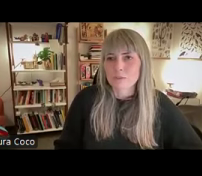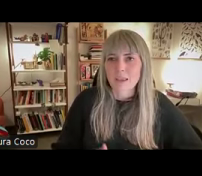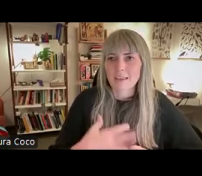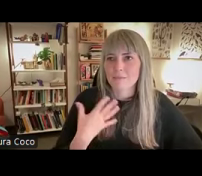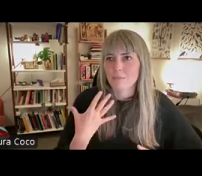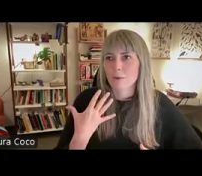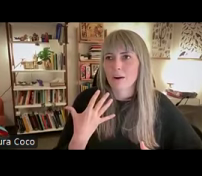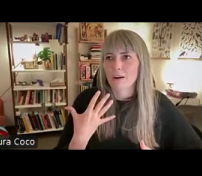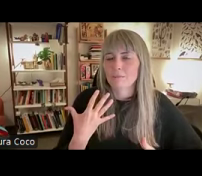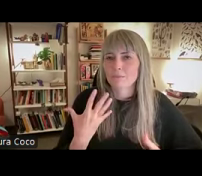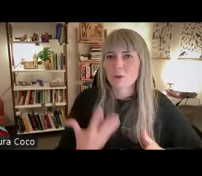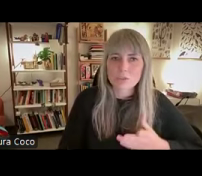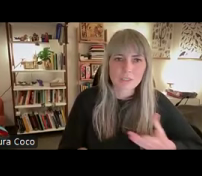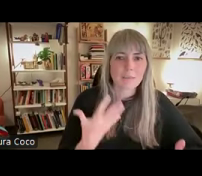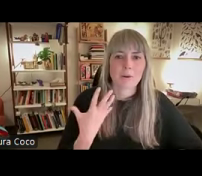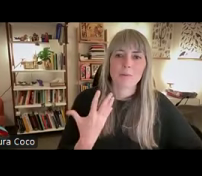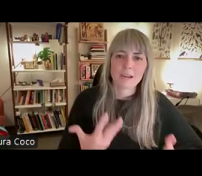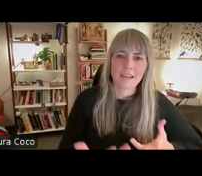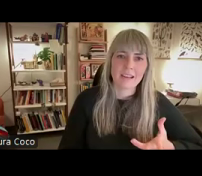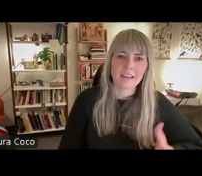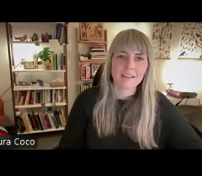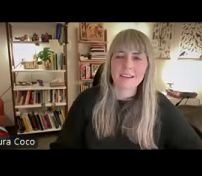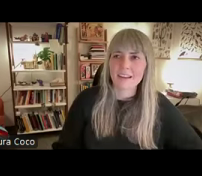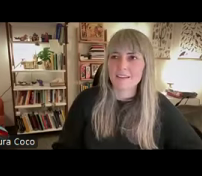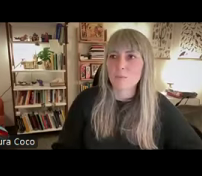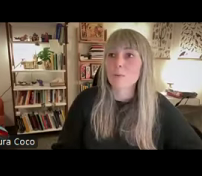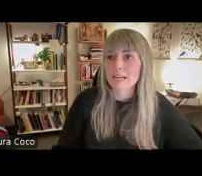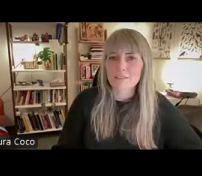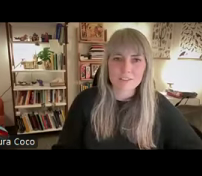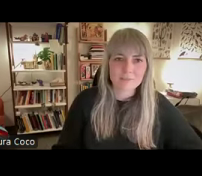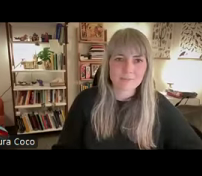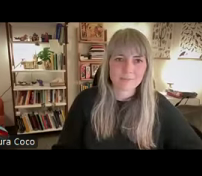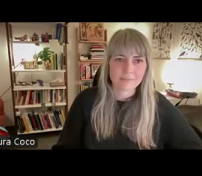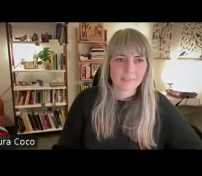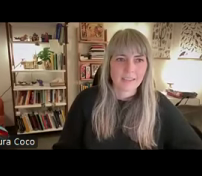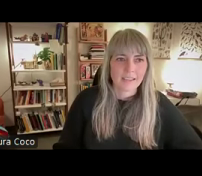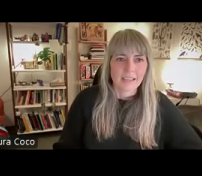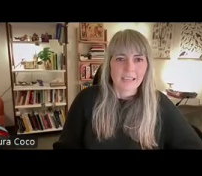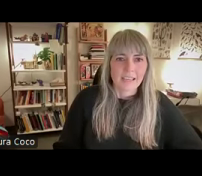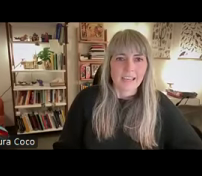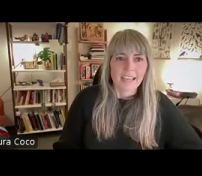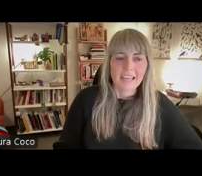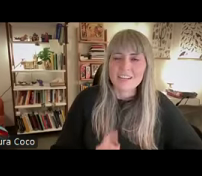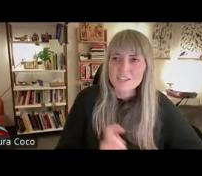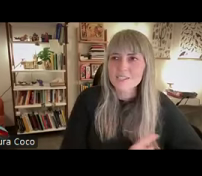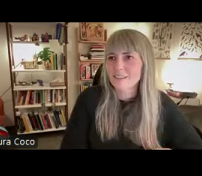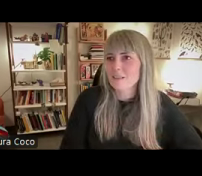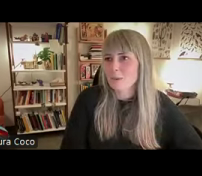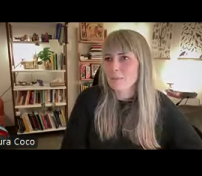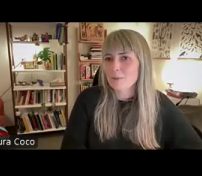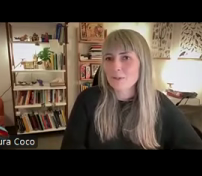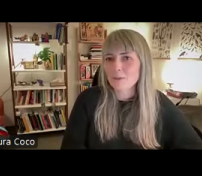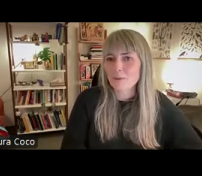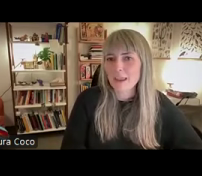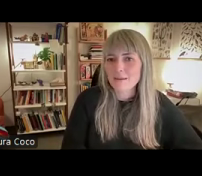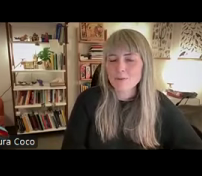el So to feedback que make it recibimos de las more personas, sus comentarios culturally nos ayudaron a appropriate refinar la forma and en more que meaningful. hicimos las preguntas para que sea un poco más And significativa interestingly, y the